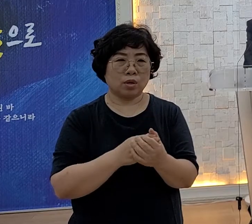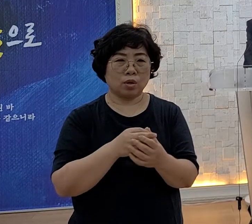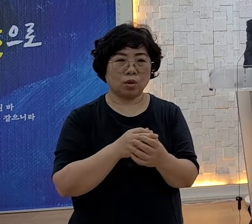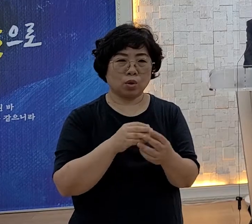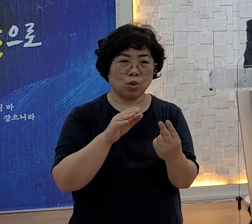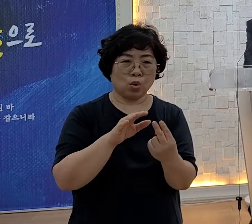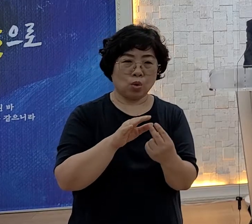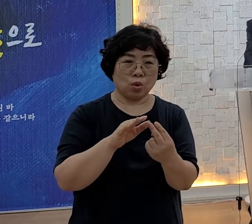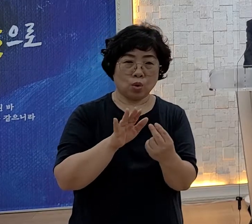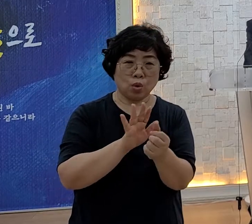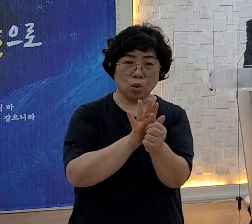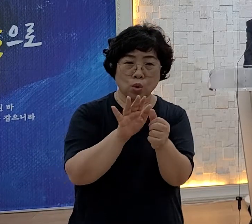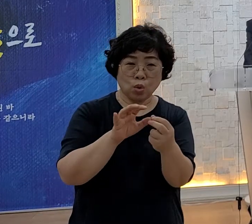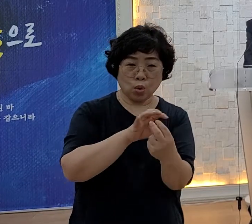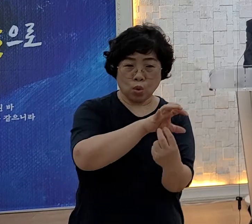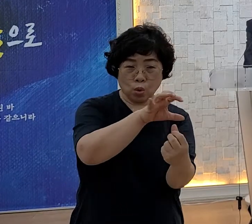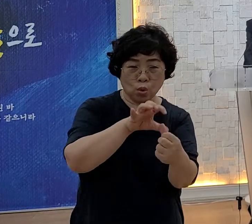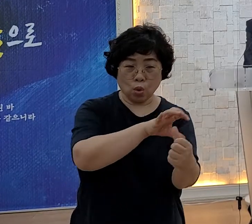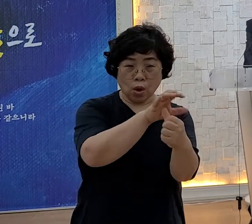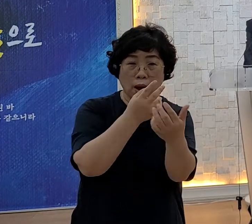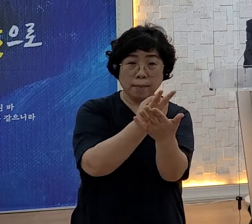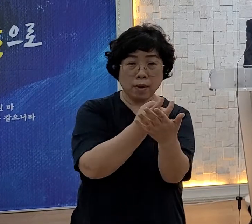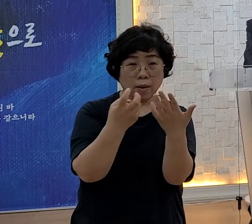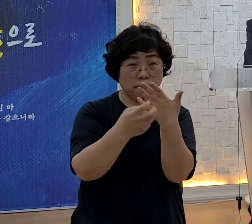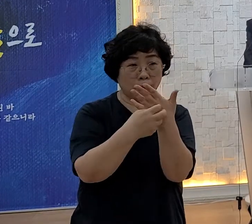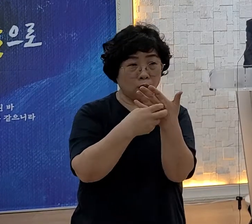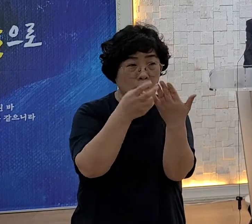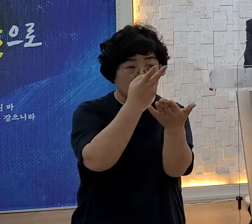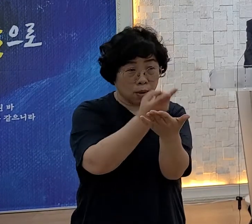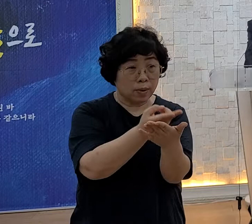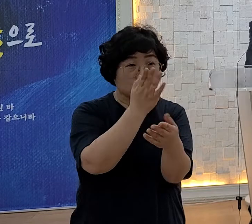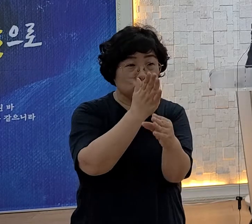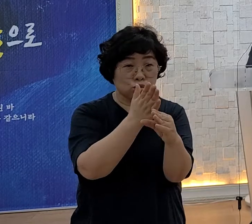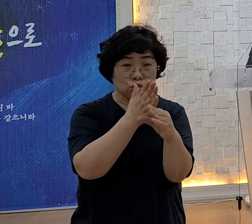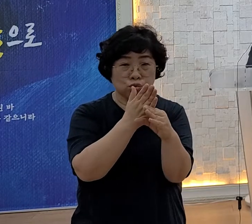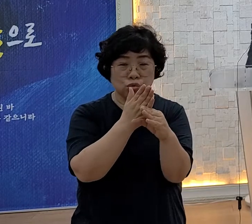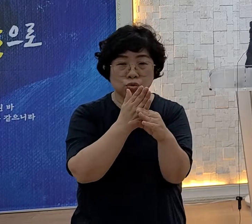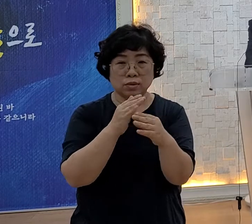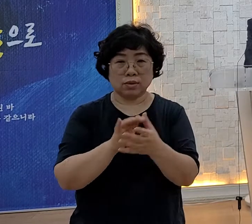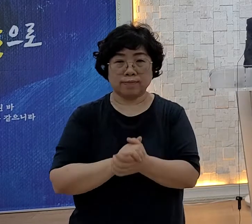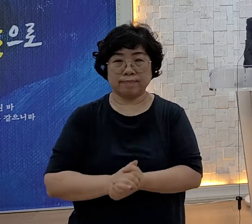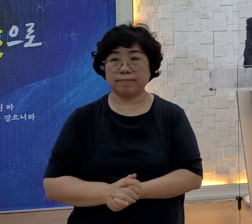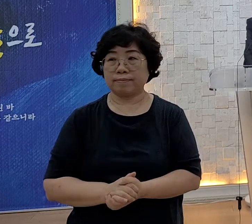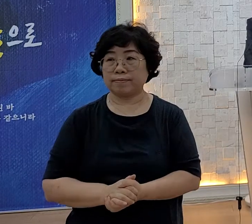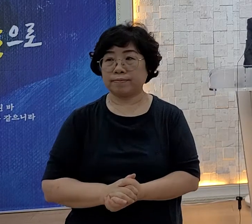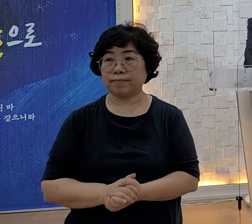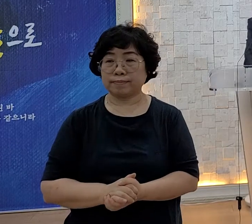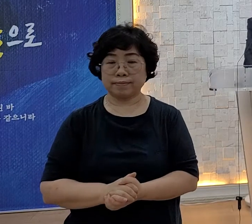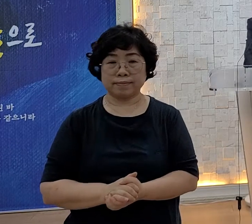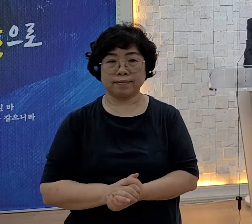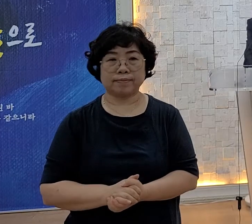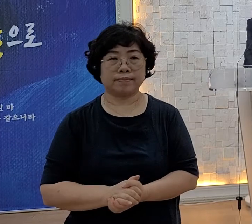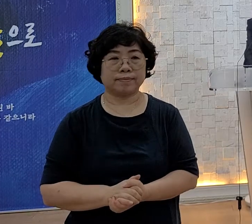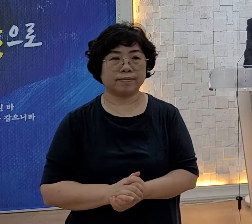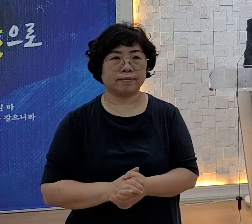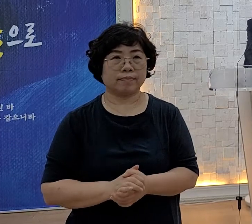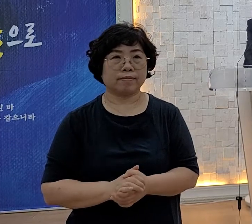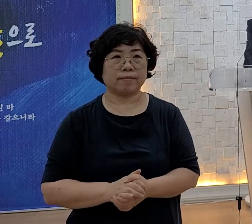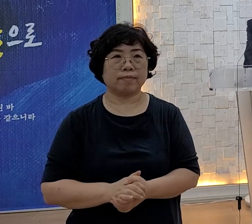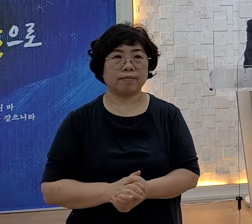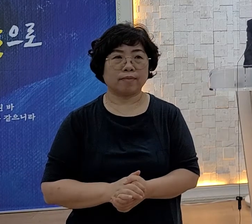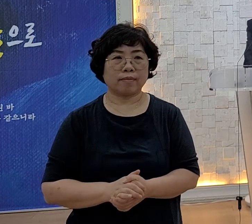주간 입원 중이십니다. 그래서 제가 어제 우리 김가빈 권사님과 함께 신방을 가려고 했는데 주말에는